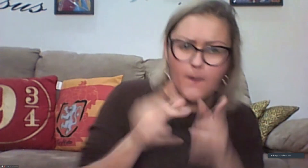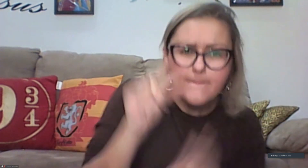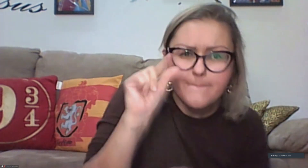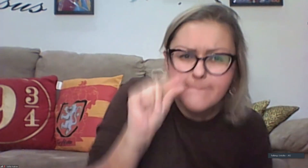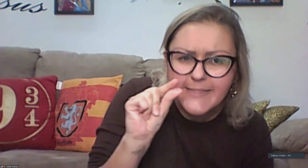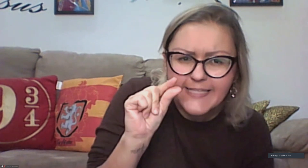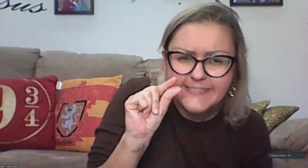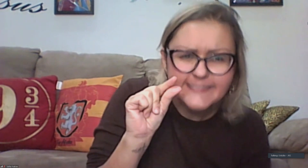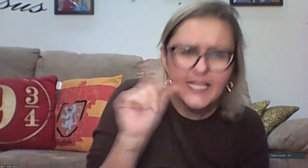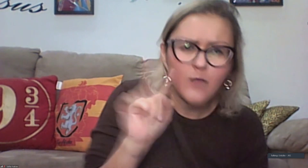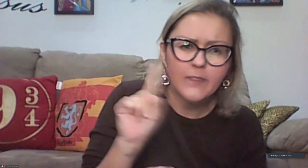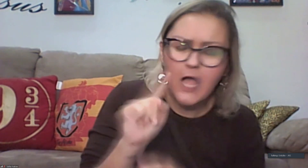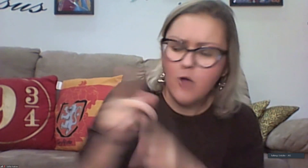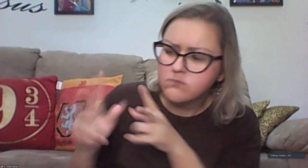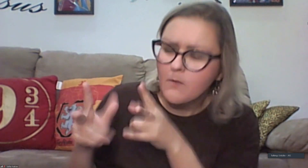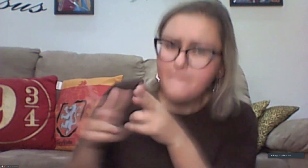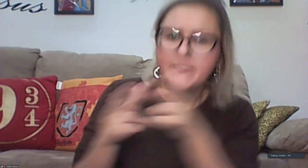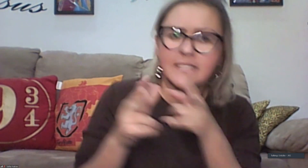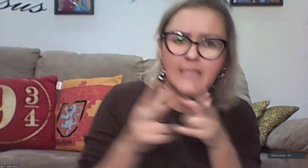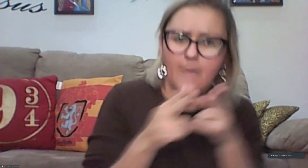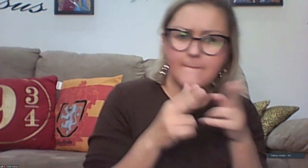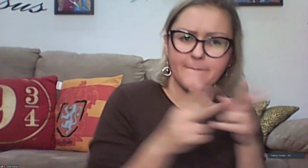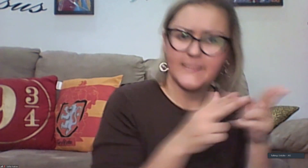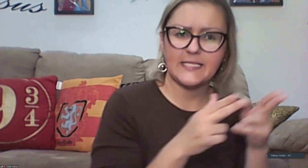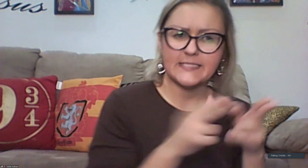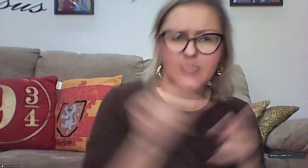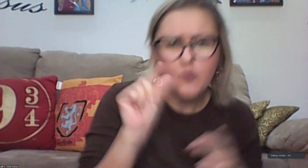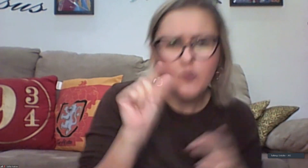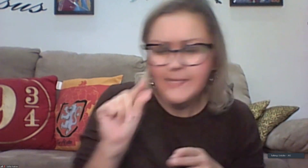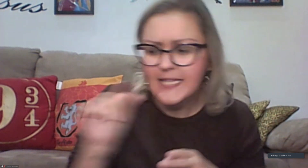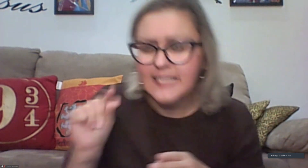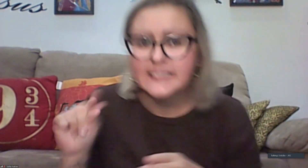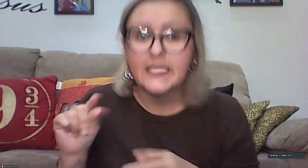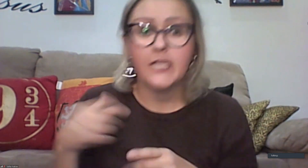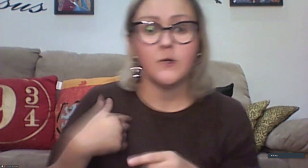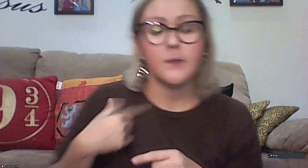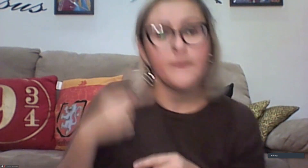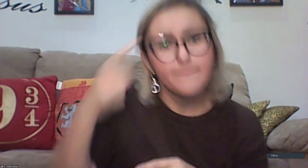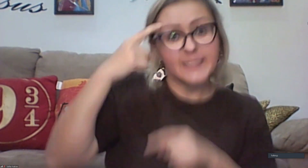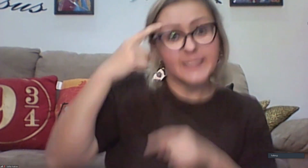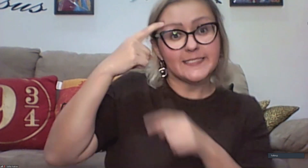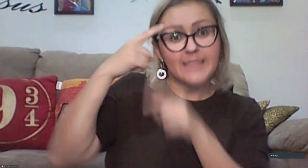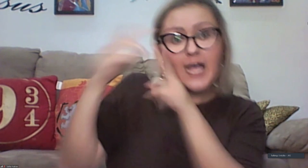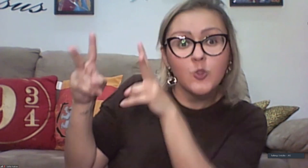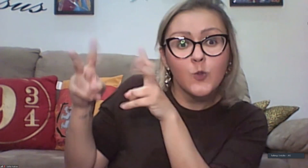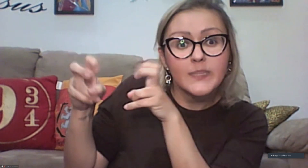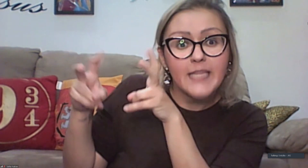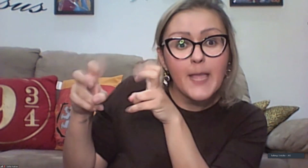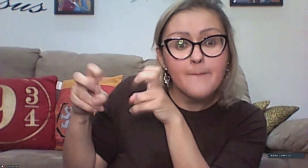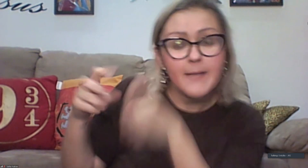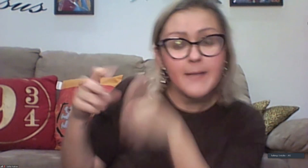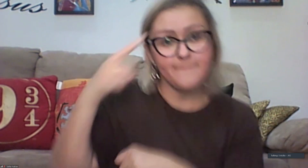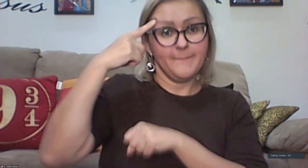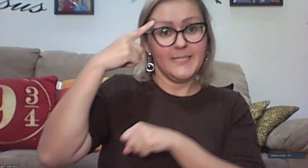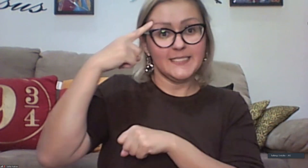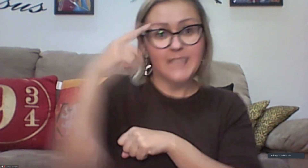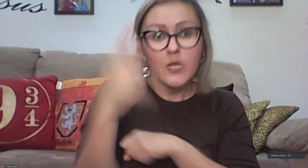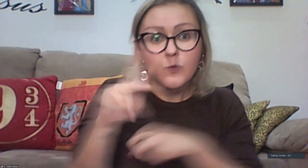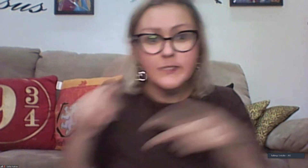sucinto. Sabe, por partes, isso é fundamental para a percepção do aluno surdo. Você vai ver